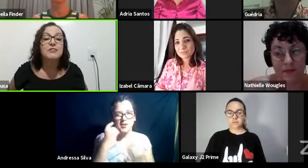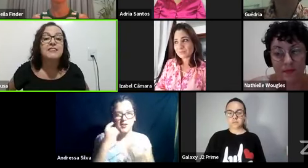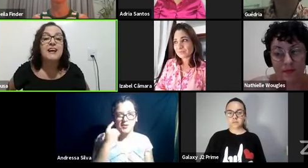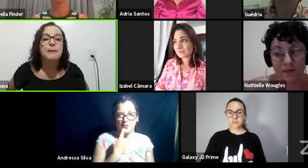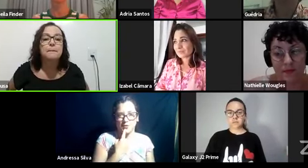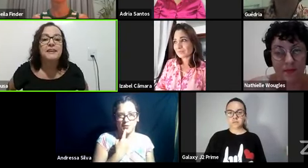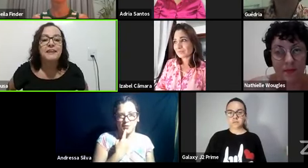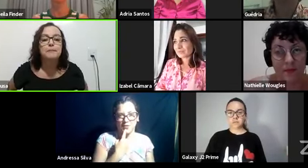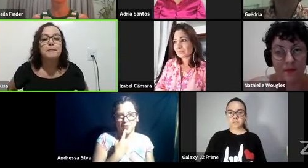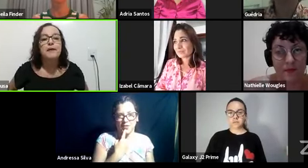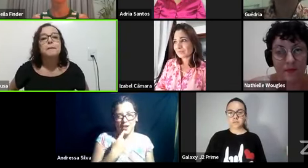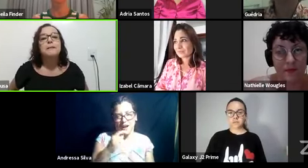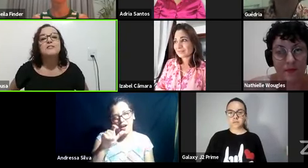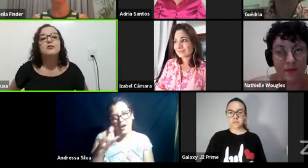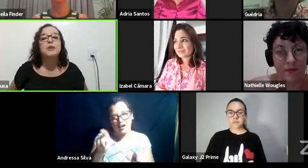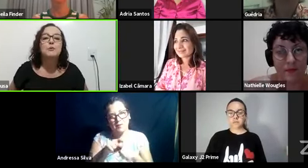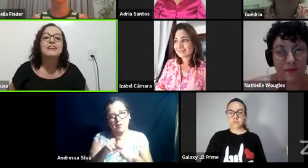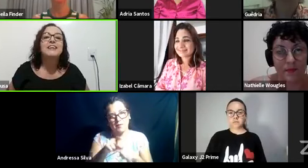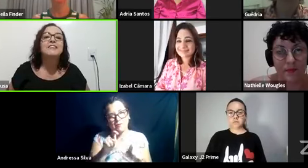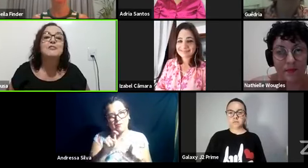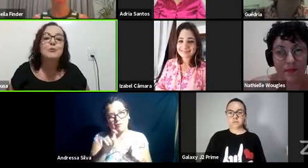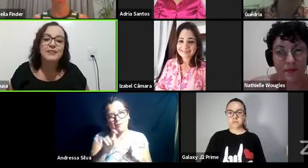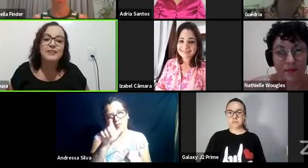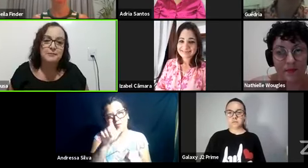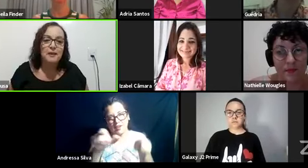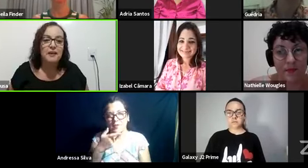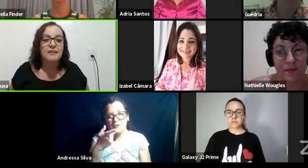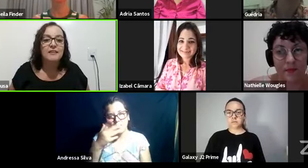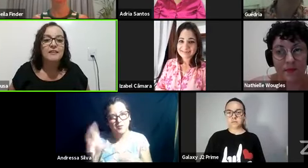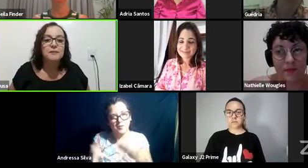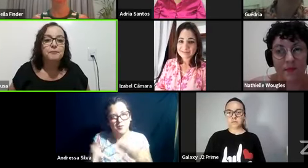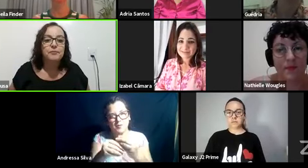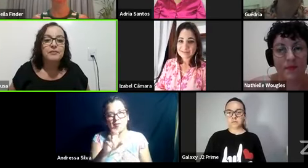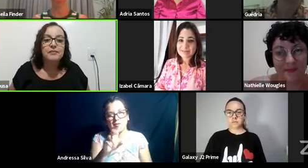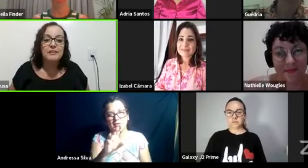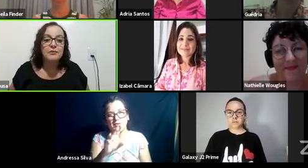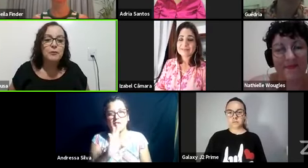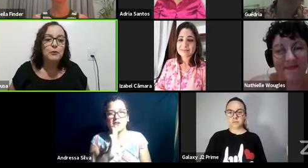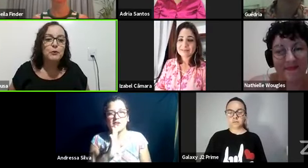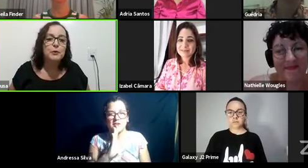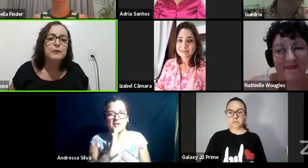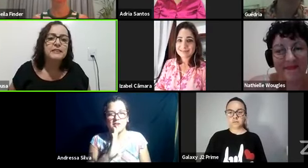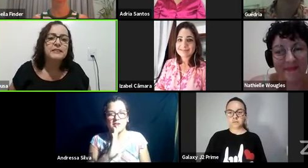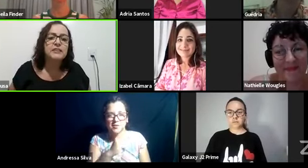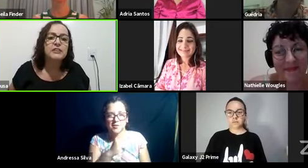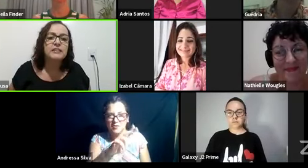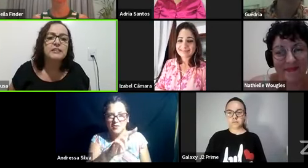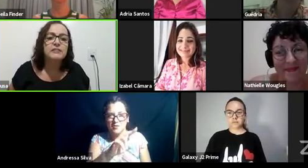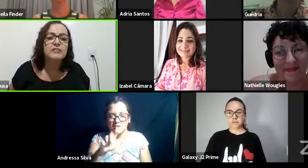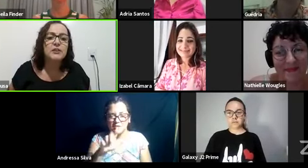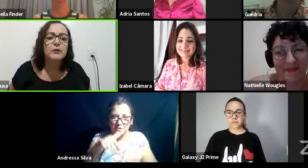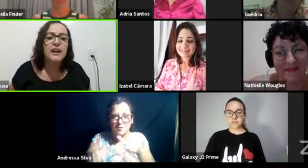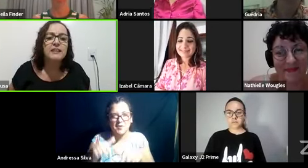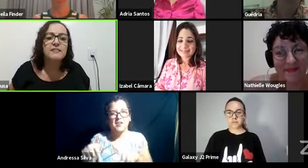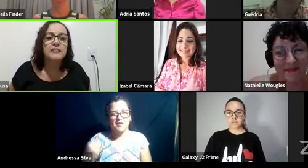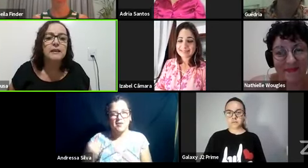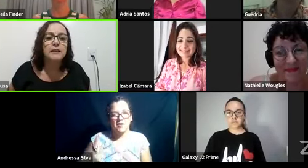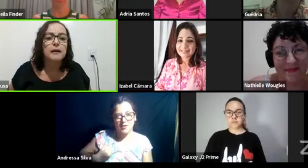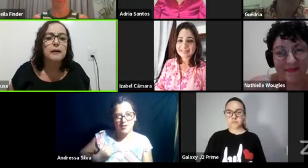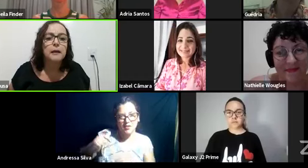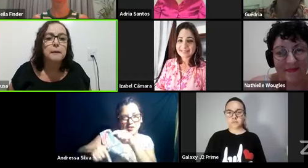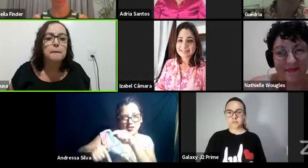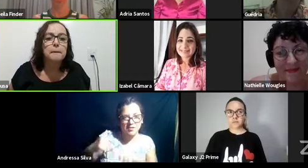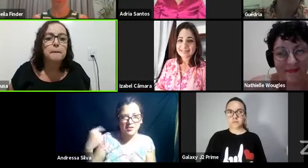Nós queremos que a sociedade aprenda sobre a comunidade surda também. Isso é muito importante. Você